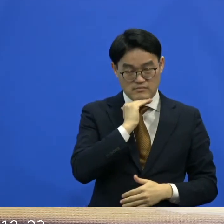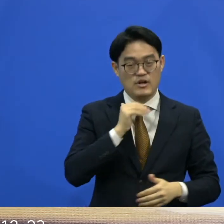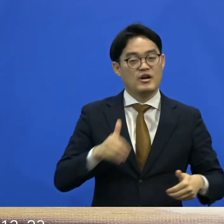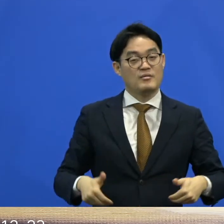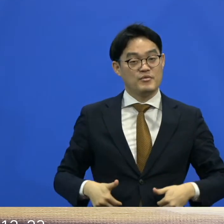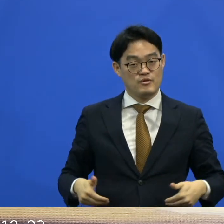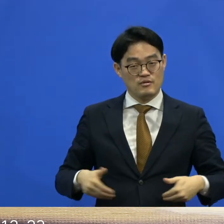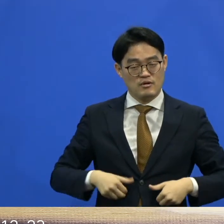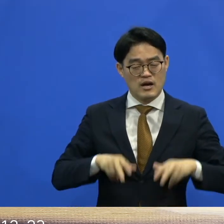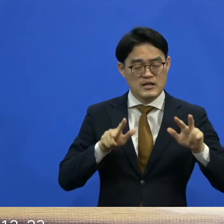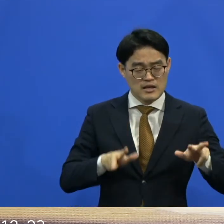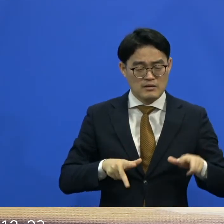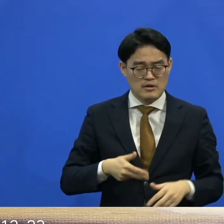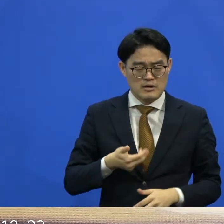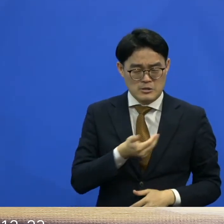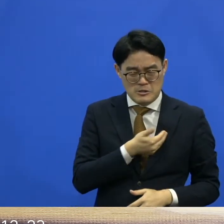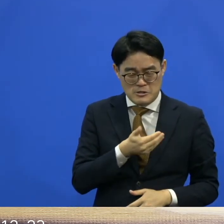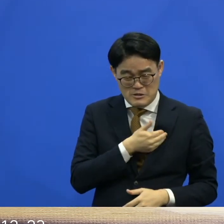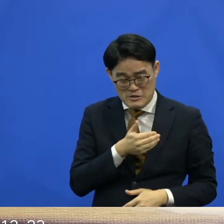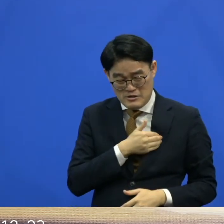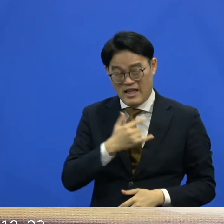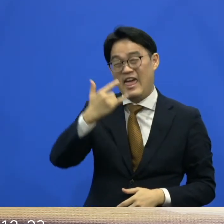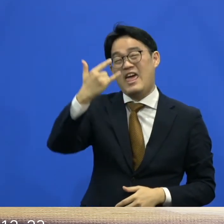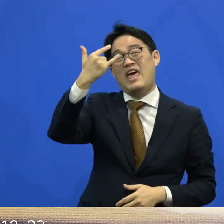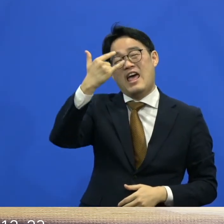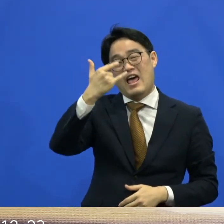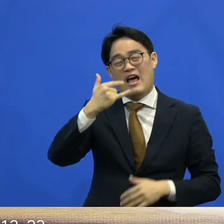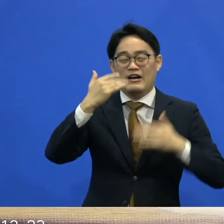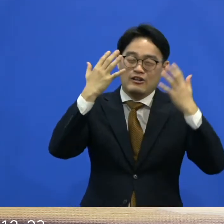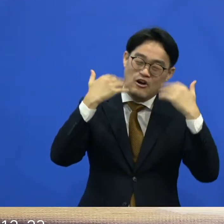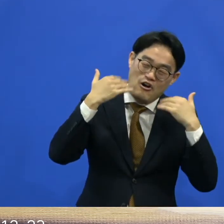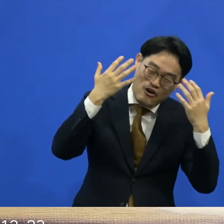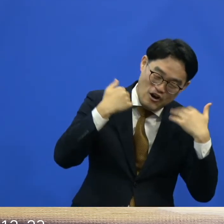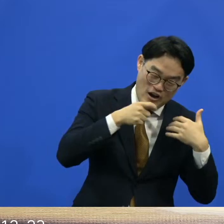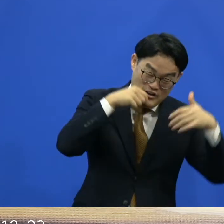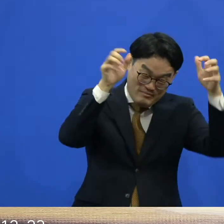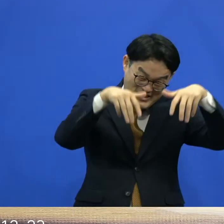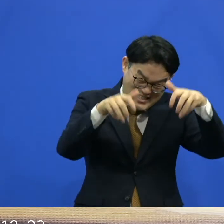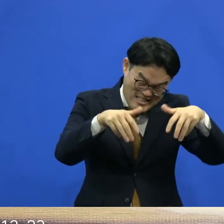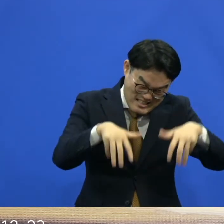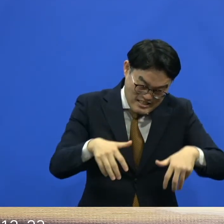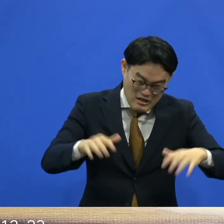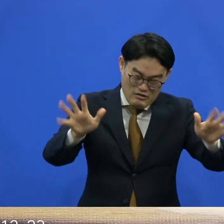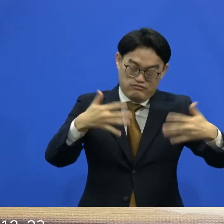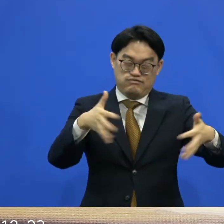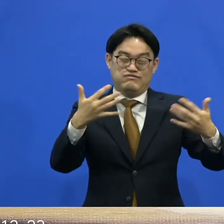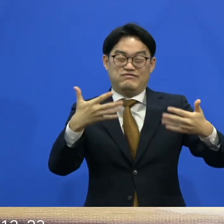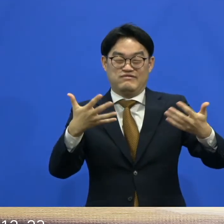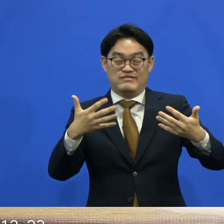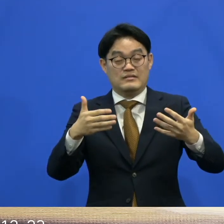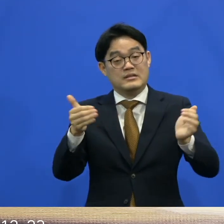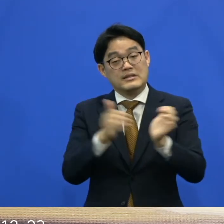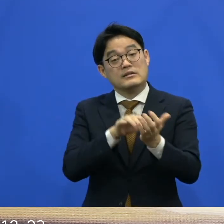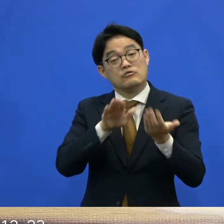시간이에요. 열매를 거두어 드리는 기쁨의 시간, 하나님의 손으로 직접 빚어내시는 작품이 완성되는 시간.